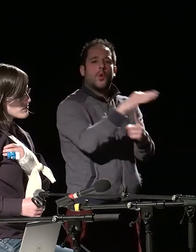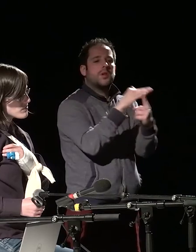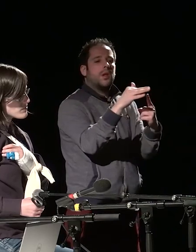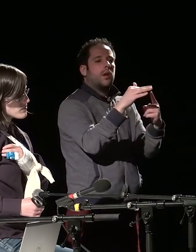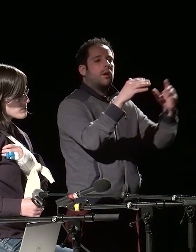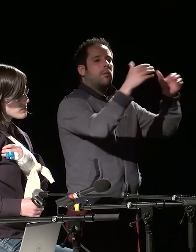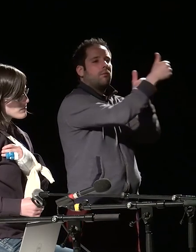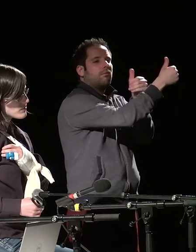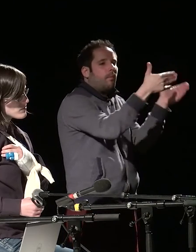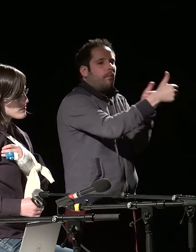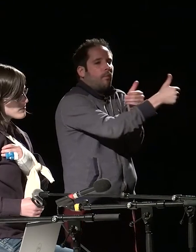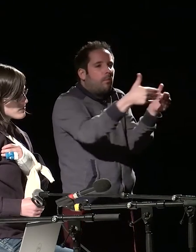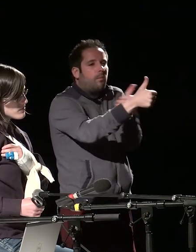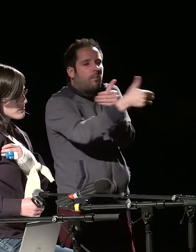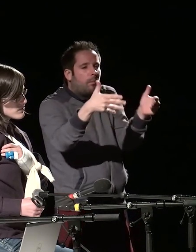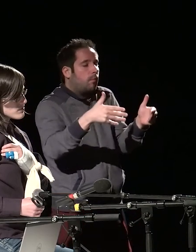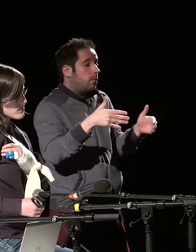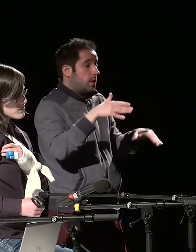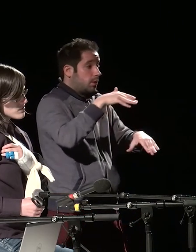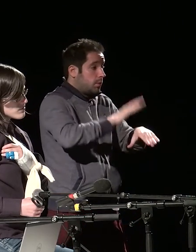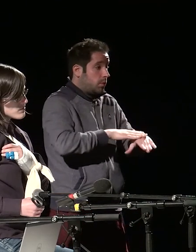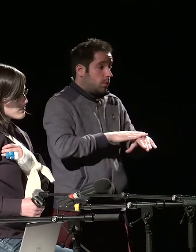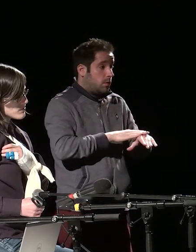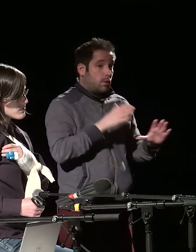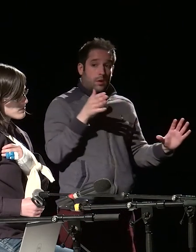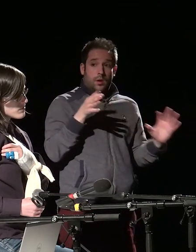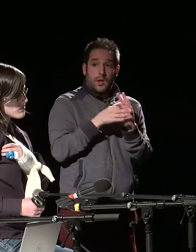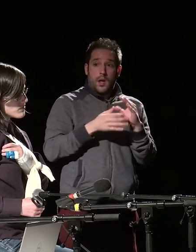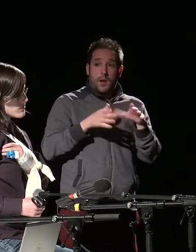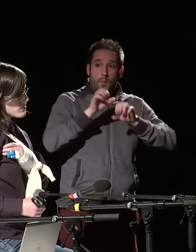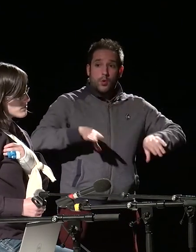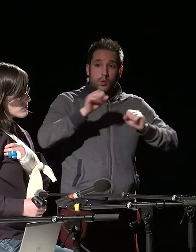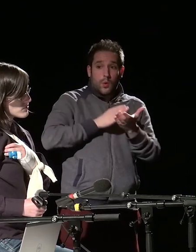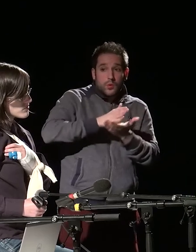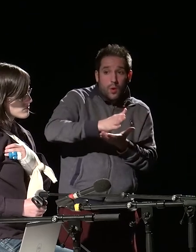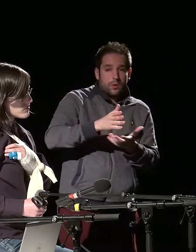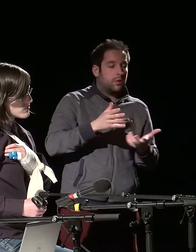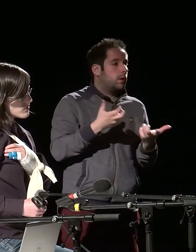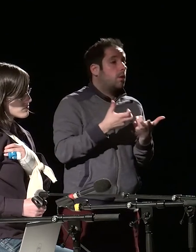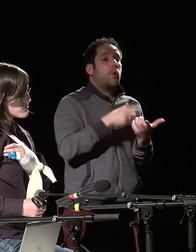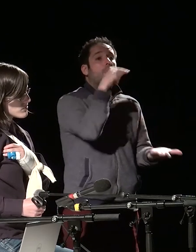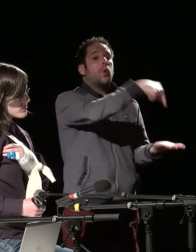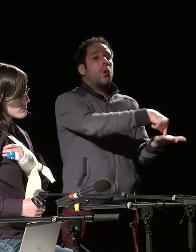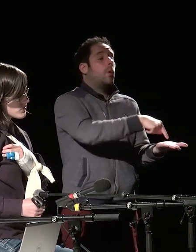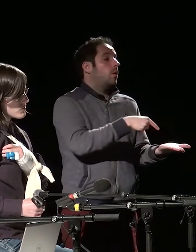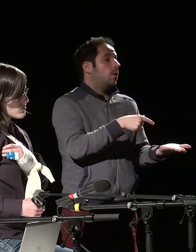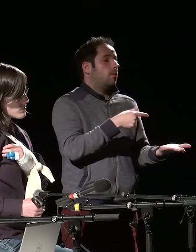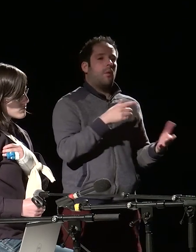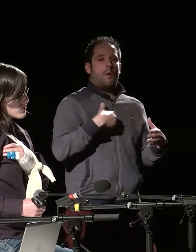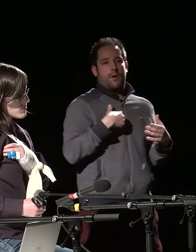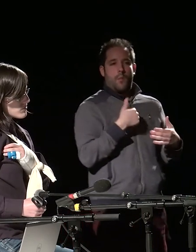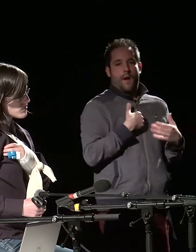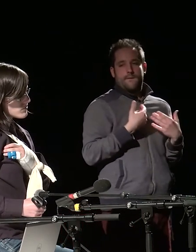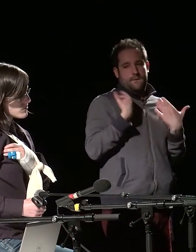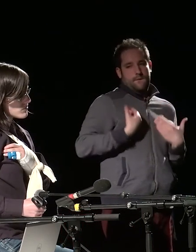société, mais qui, en fait, a vraiment à voir avec une production du sens, je pense que, par exemple, des lieux... Je vais vendre un peu ma boutique, là,